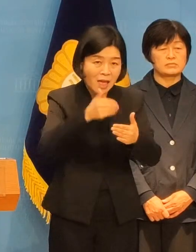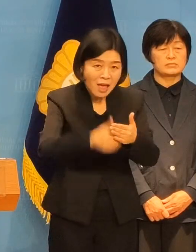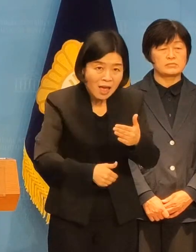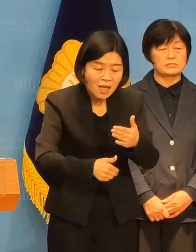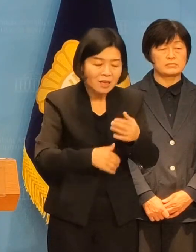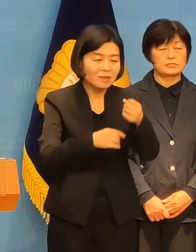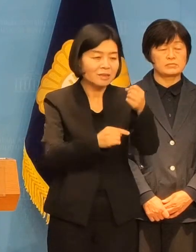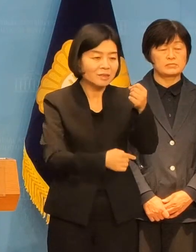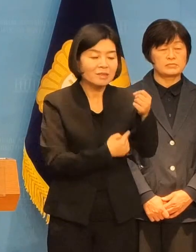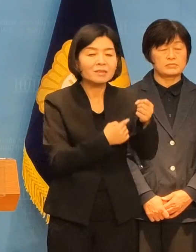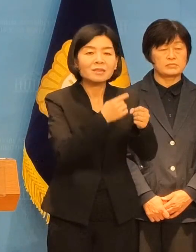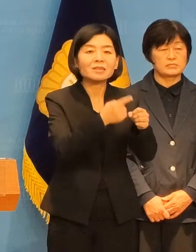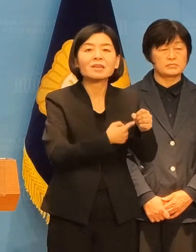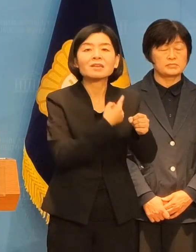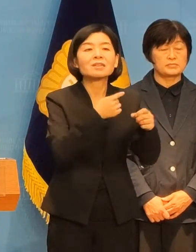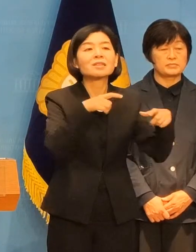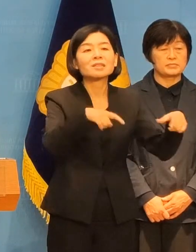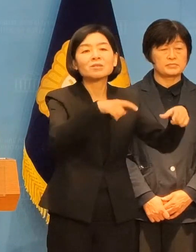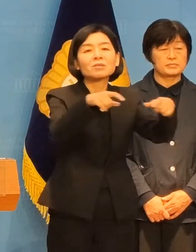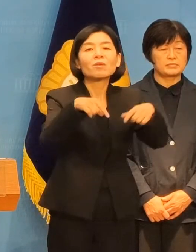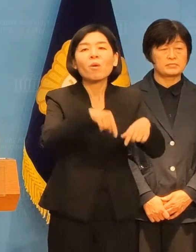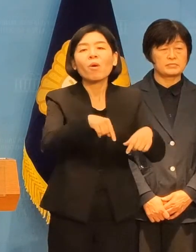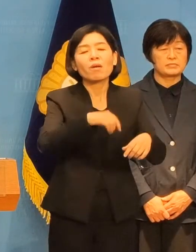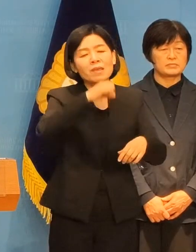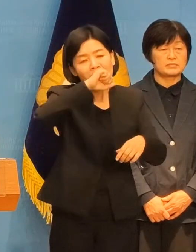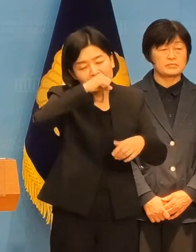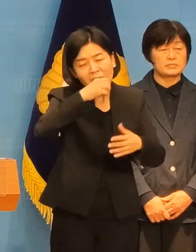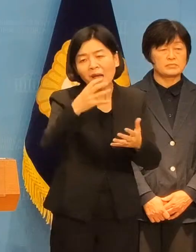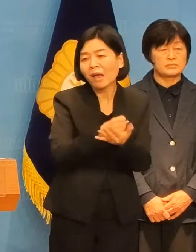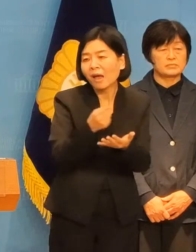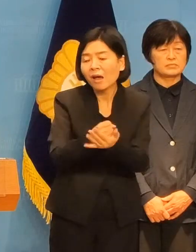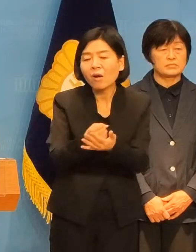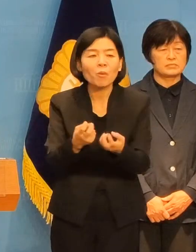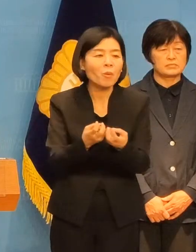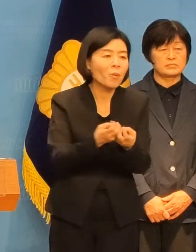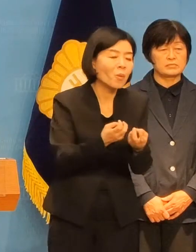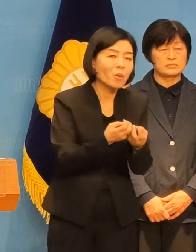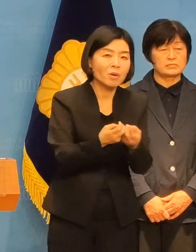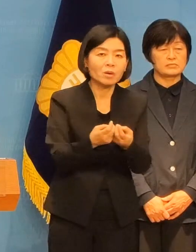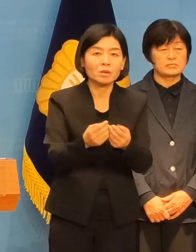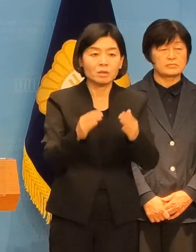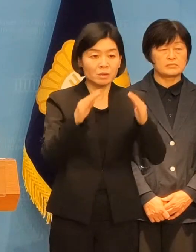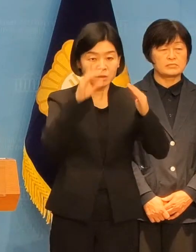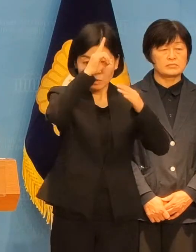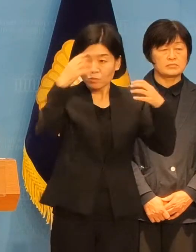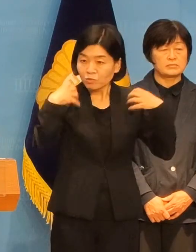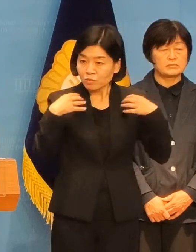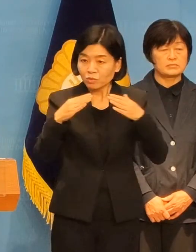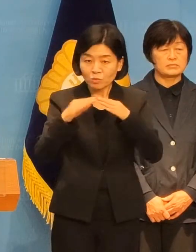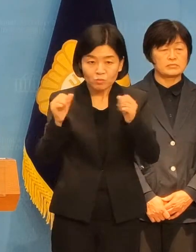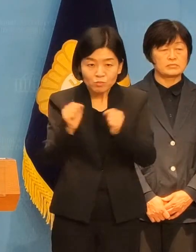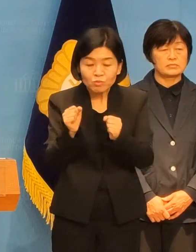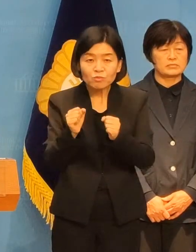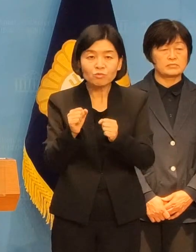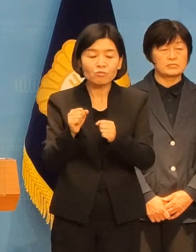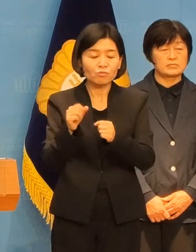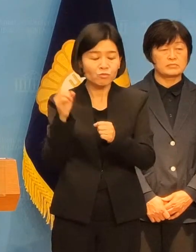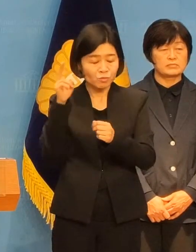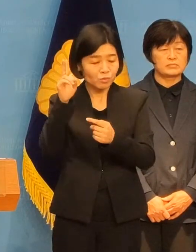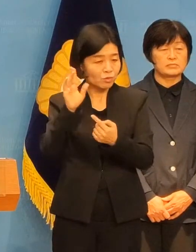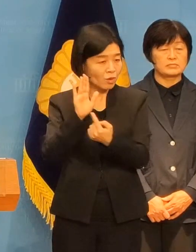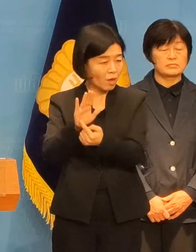기초자치단체는 매년 예산 확보 전쟁이 벌어지고 있는데 정부와 전북도의 생색내기식 예산 분담